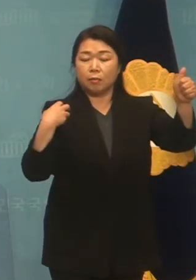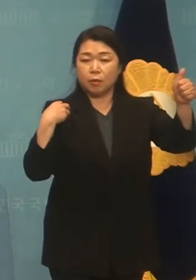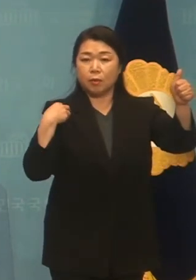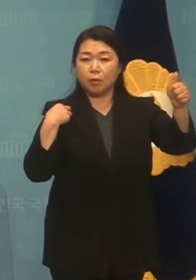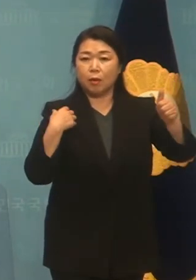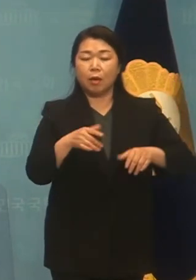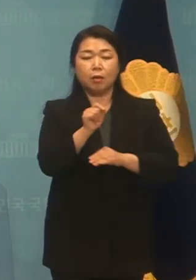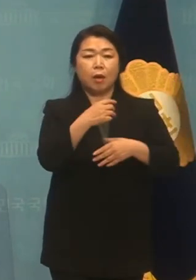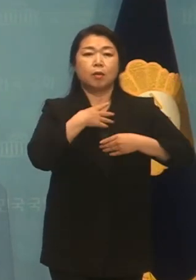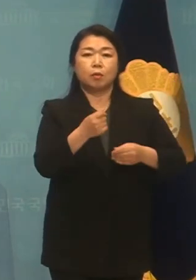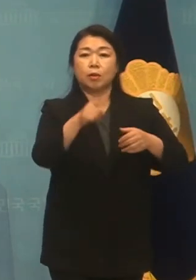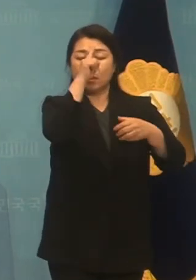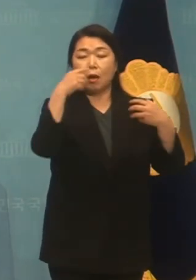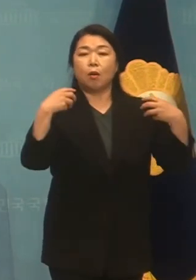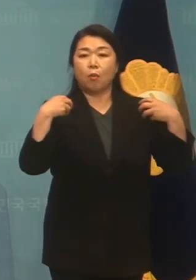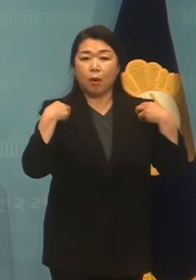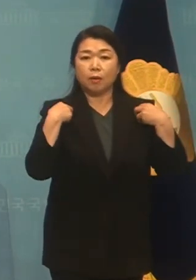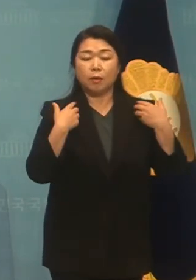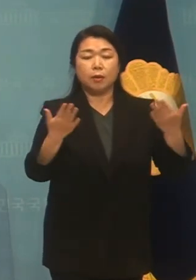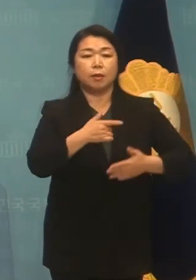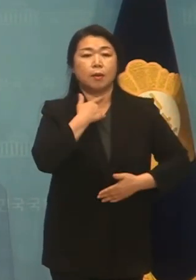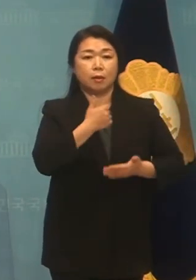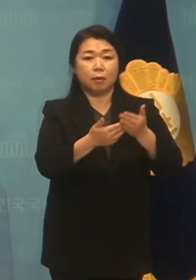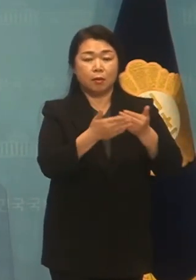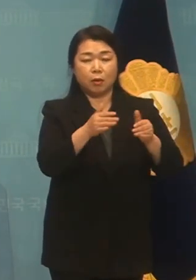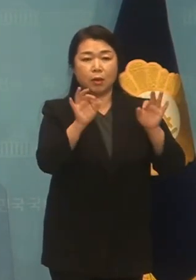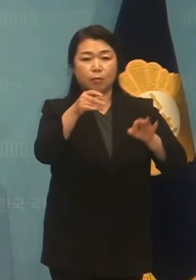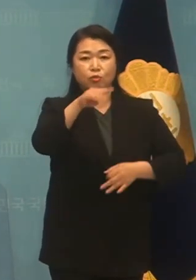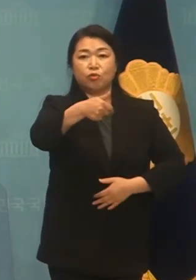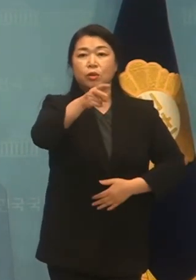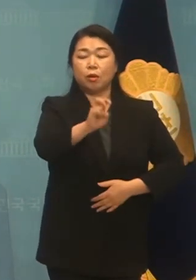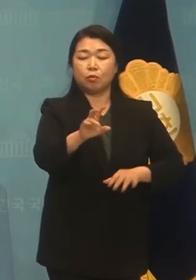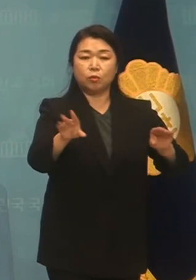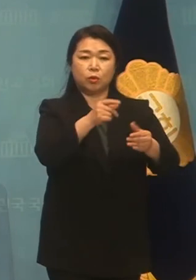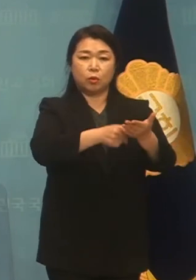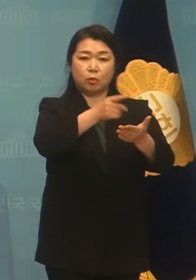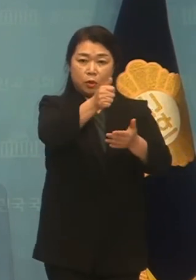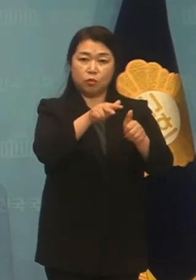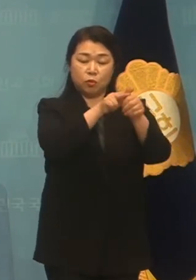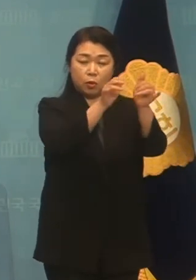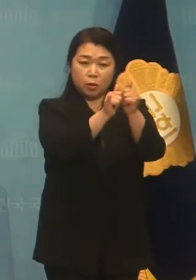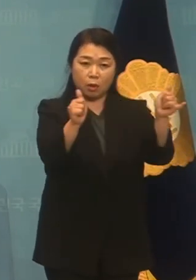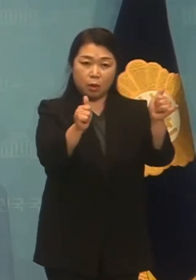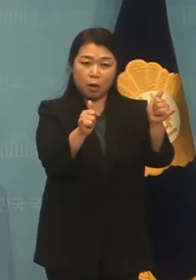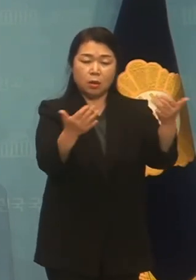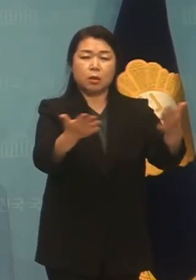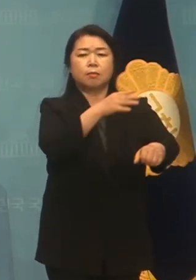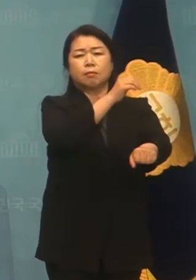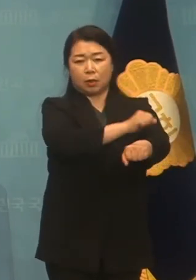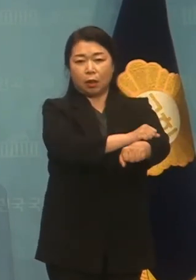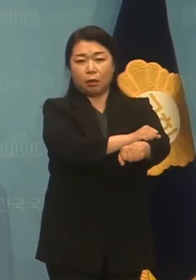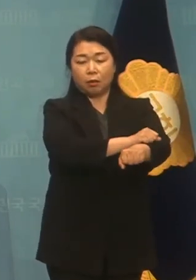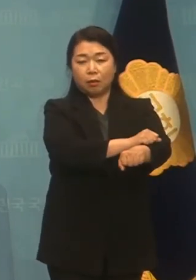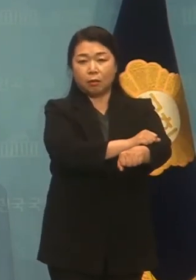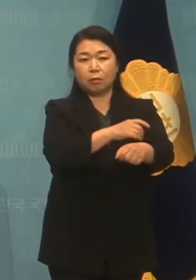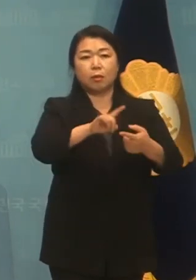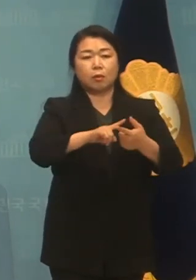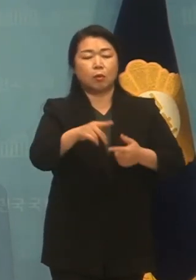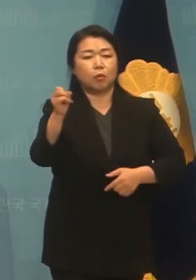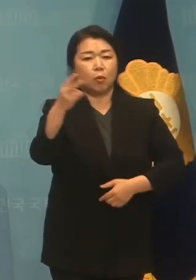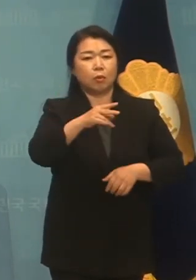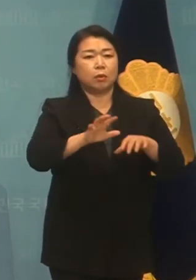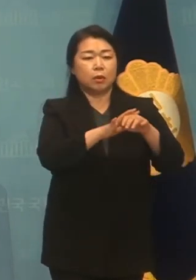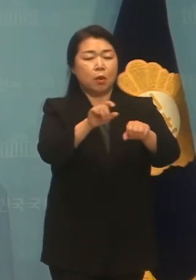위원장으로서 행안부 장관을 역임했던 김부겸 국무총리 후보자가 얼마나 일을 잘해왔었는지,